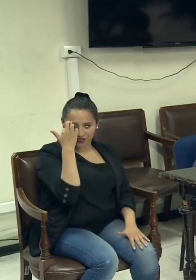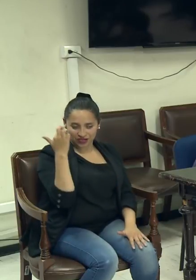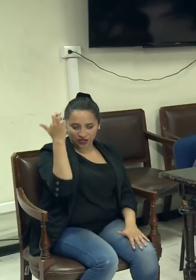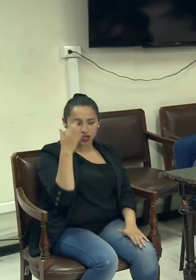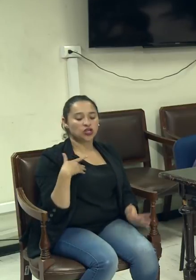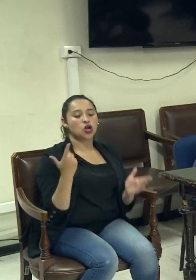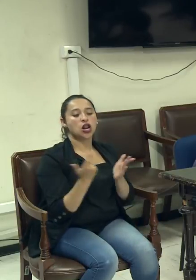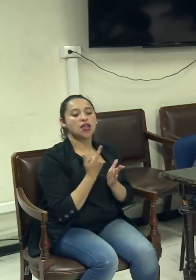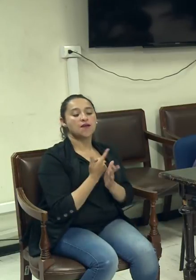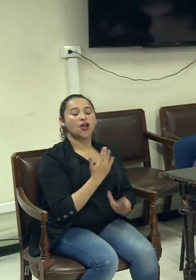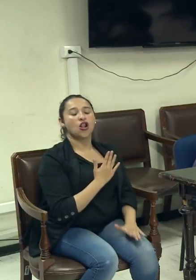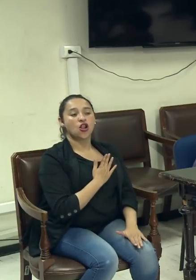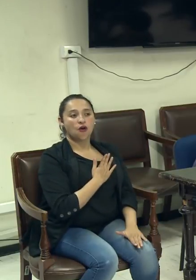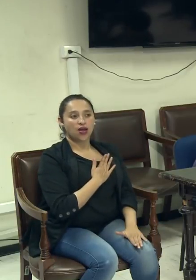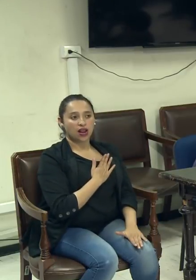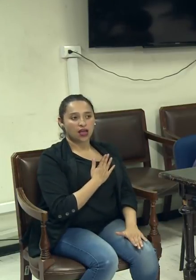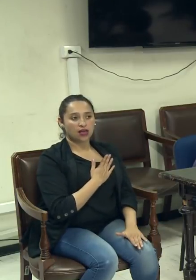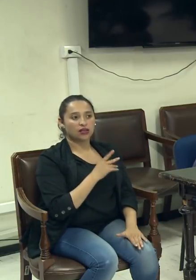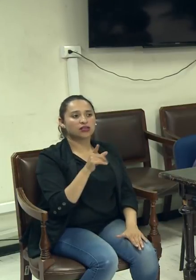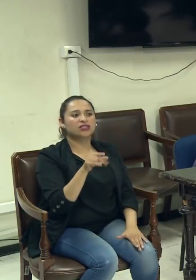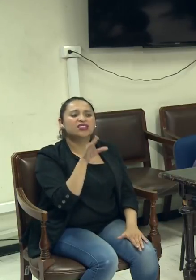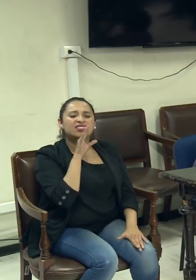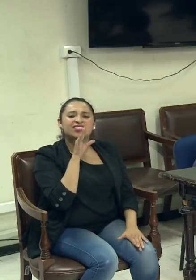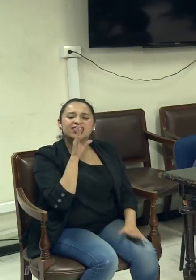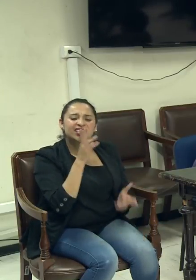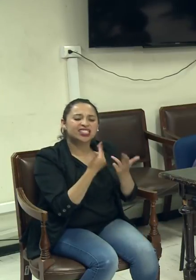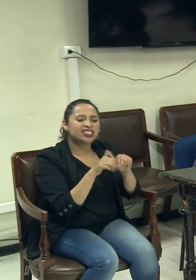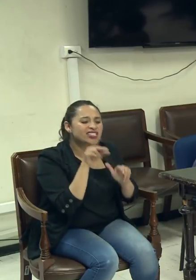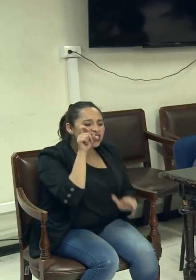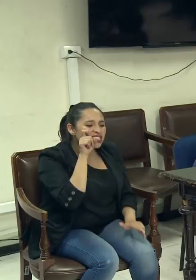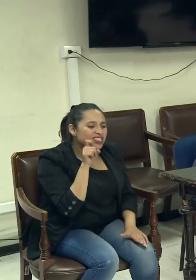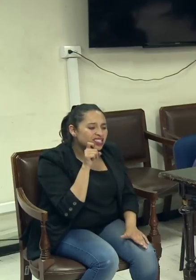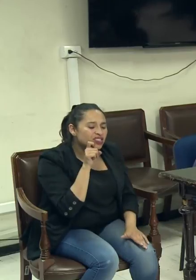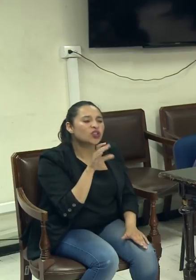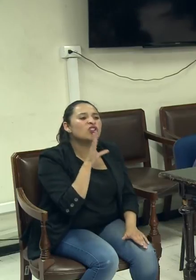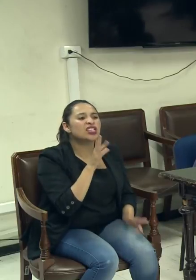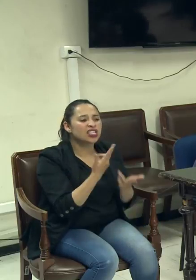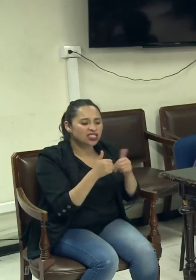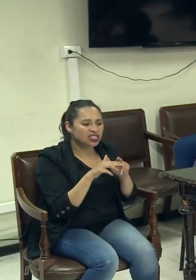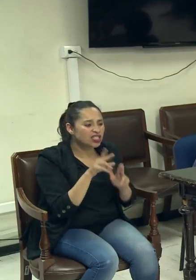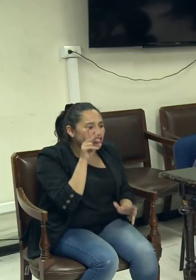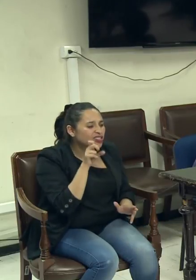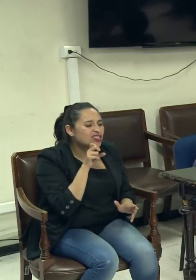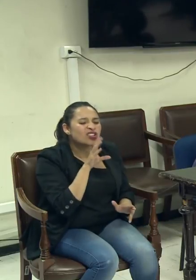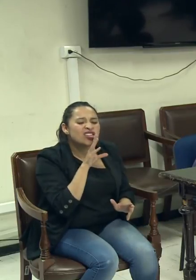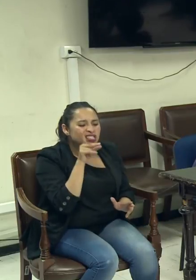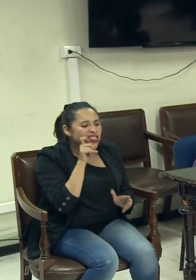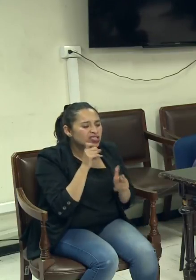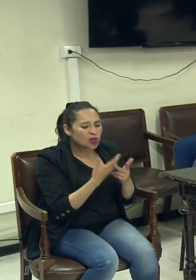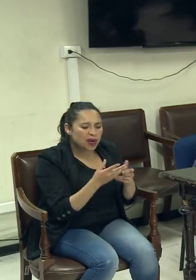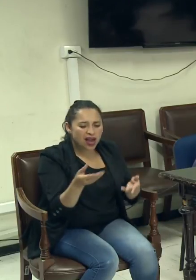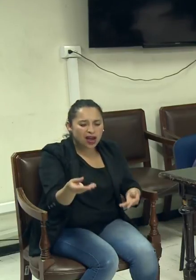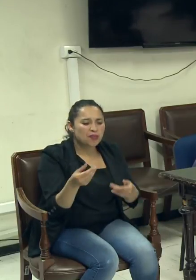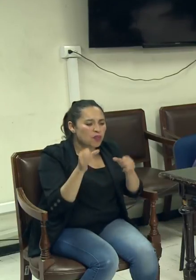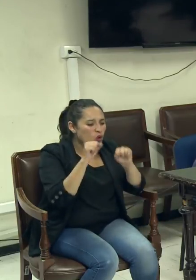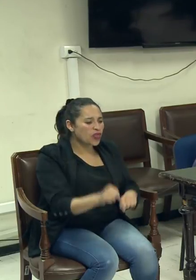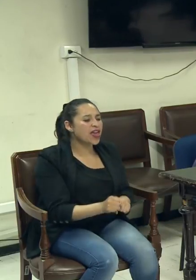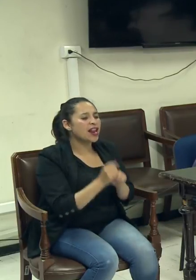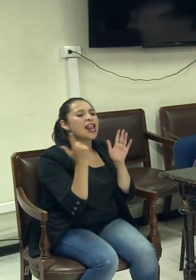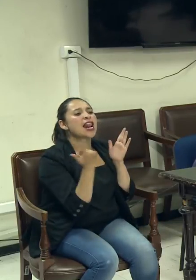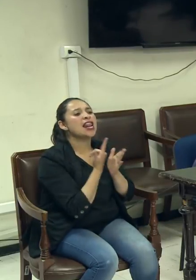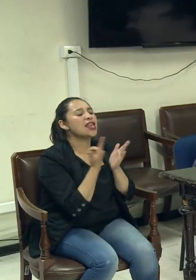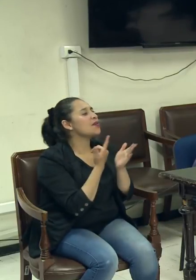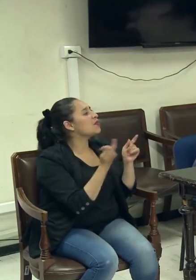¿Y tú? ¿Y tú, güey? ¿Con quién te acostaste para tener ese premio? Ah, no, eso nunca se le sale a ningún